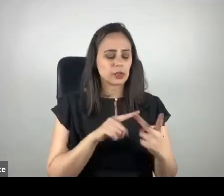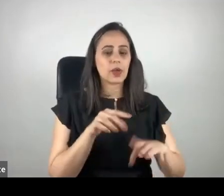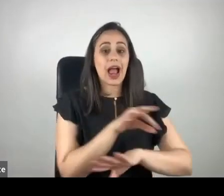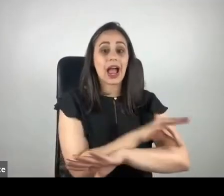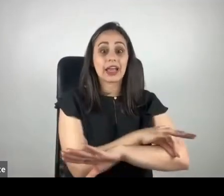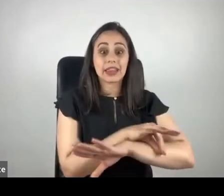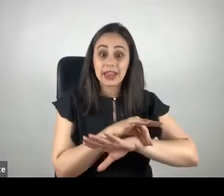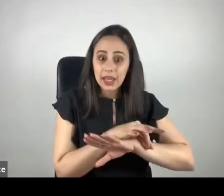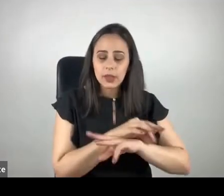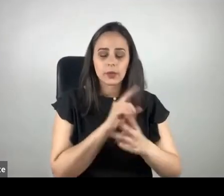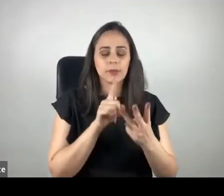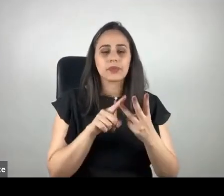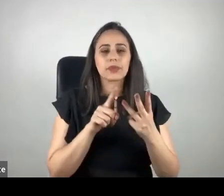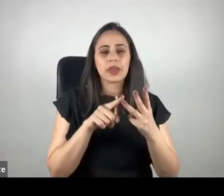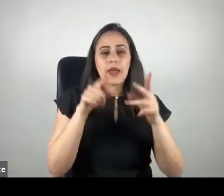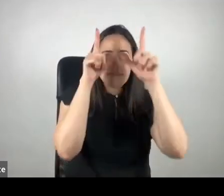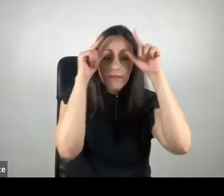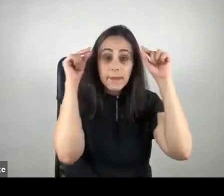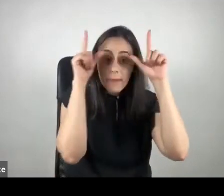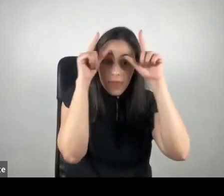arquitetos, enfermeiras,